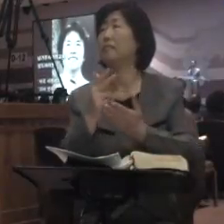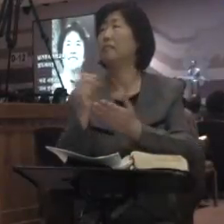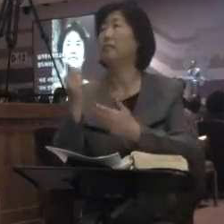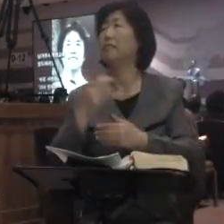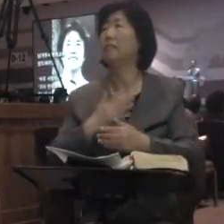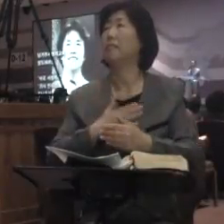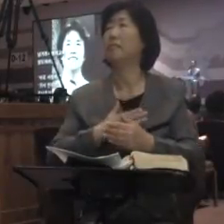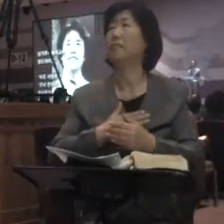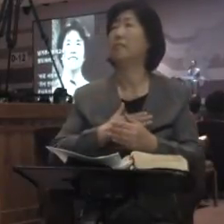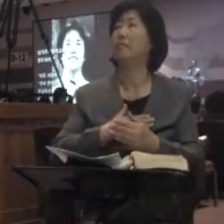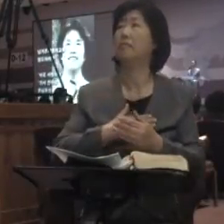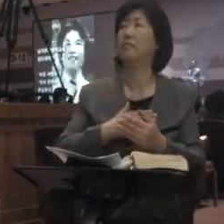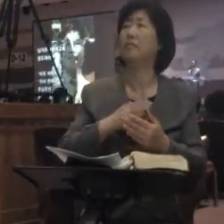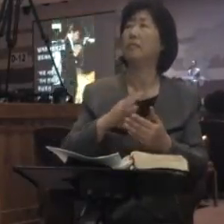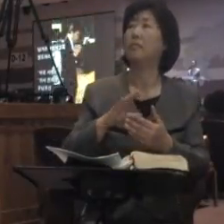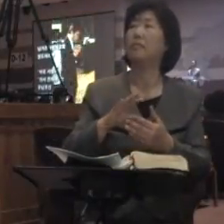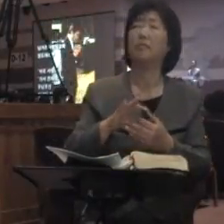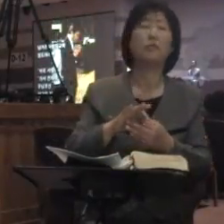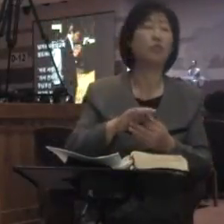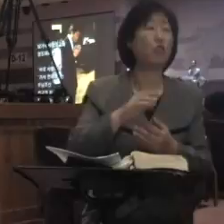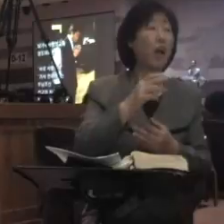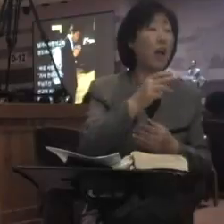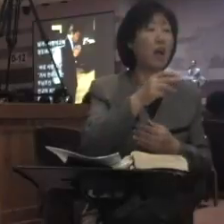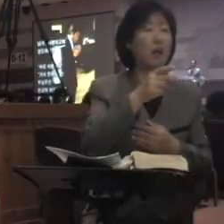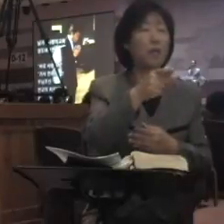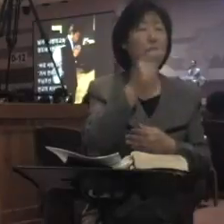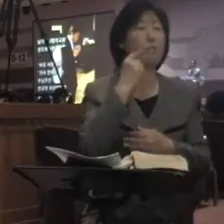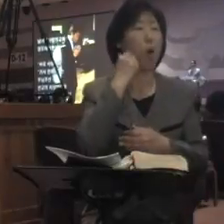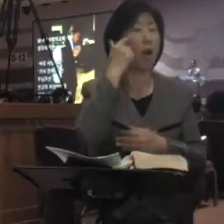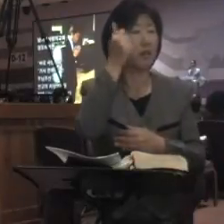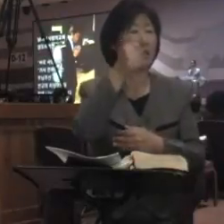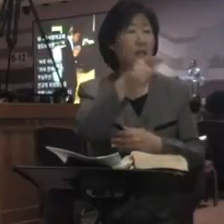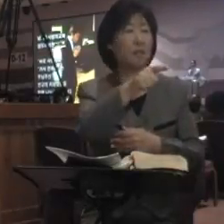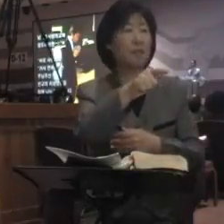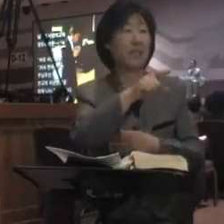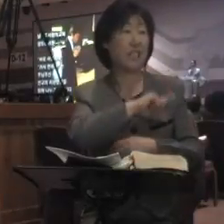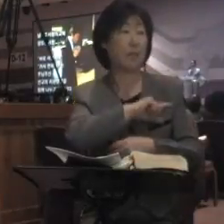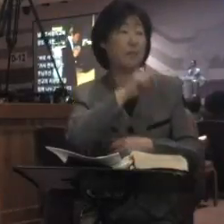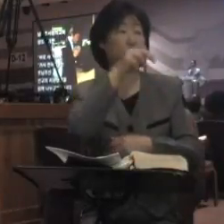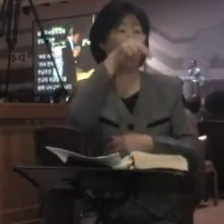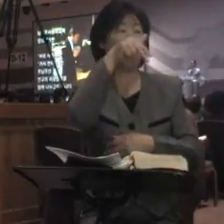주는 나의 좋으신 하나님,